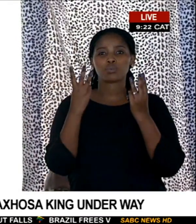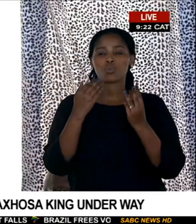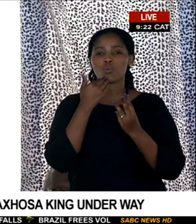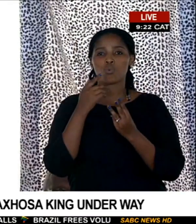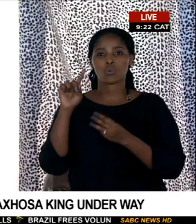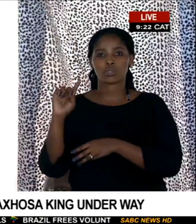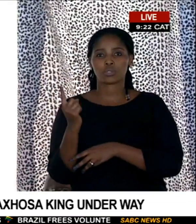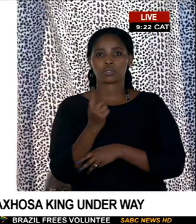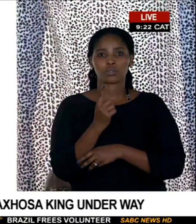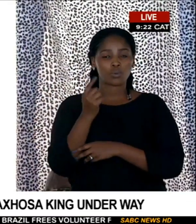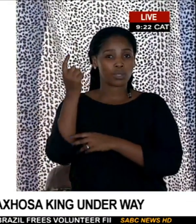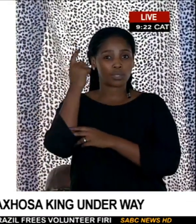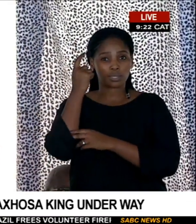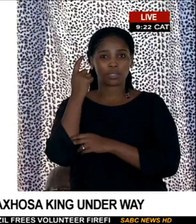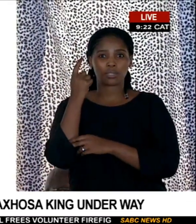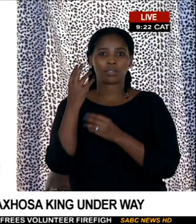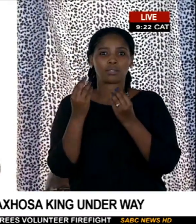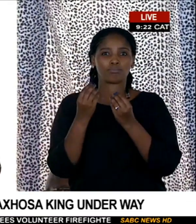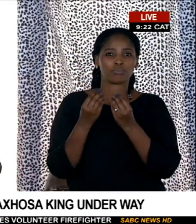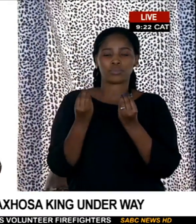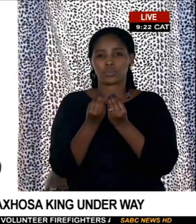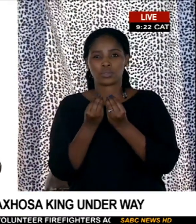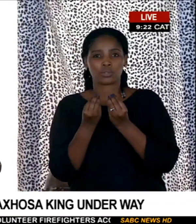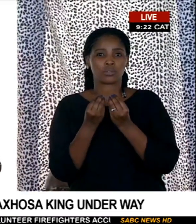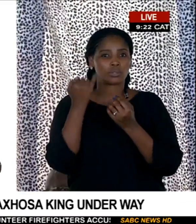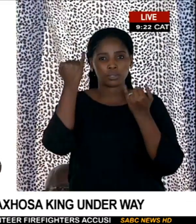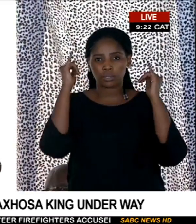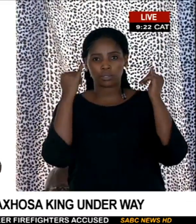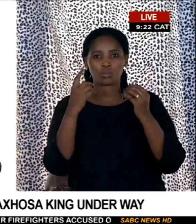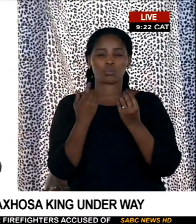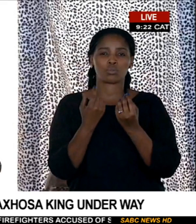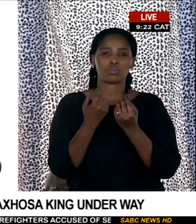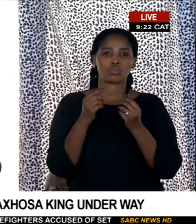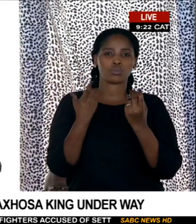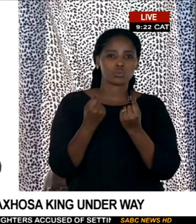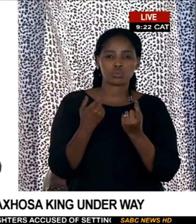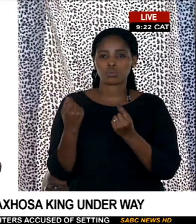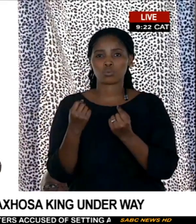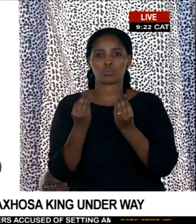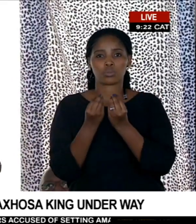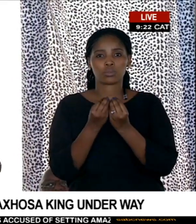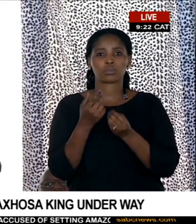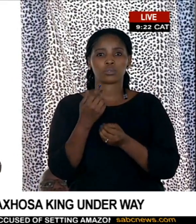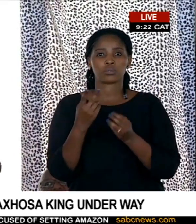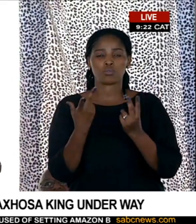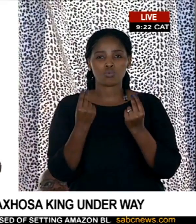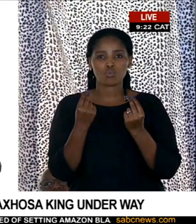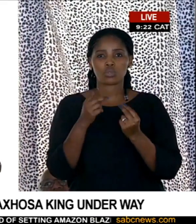ukucinga nengqiqo ngezinto ezintsha ezenzekayo, uthetha ngoTiyosoga,